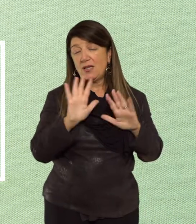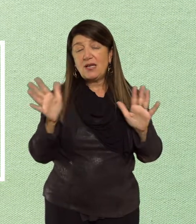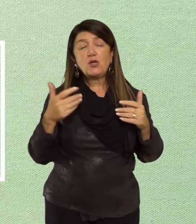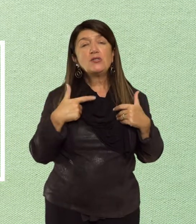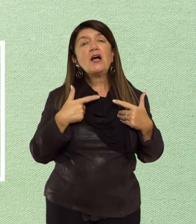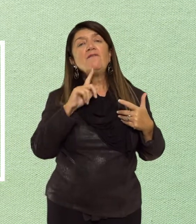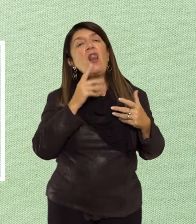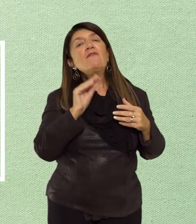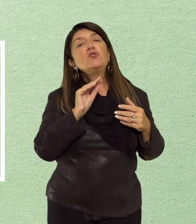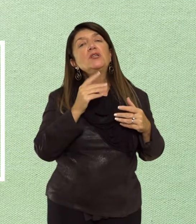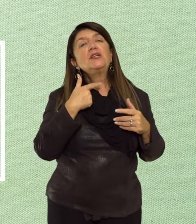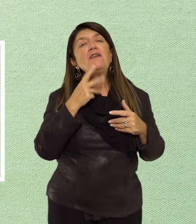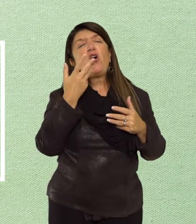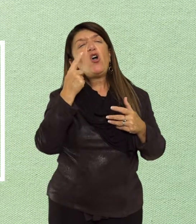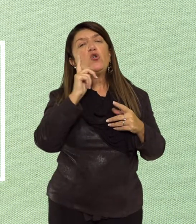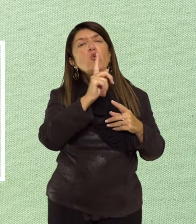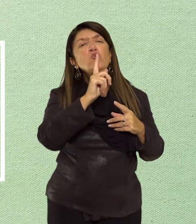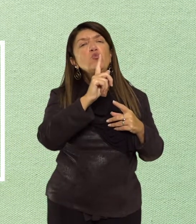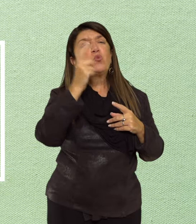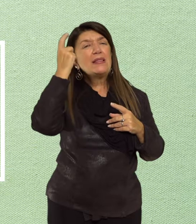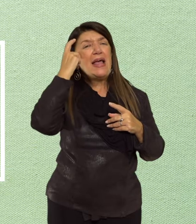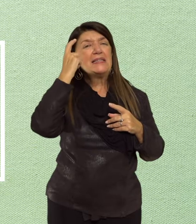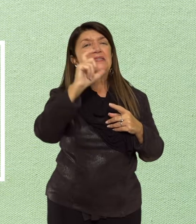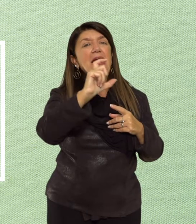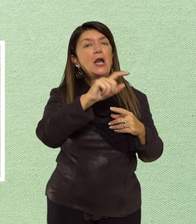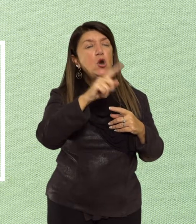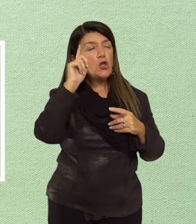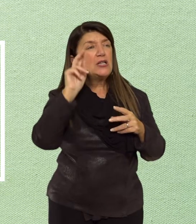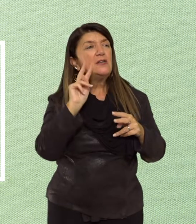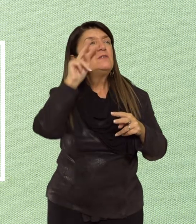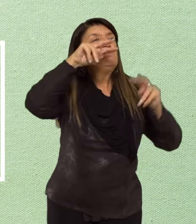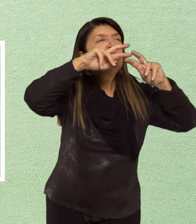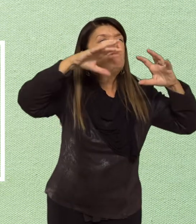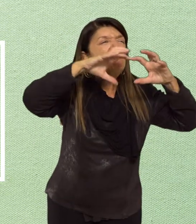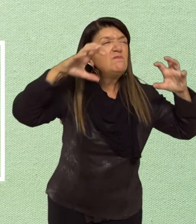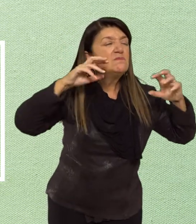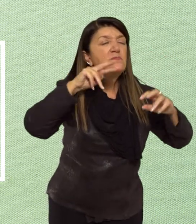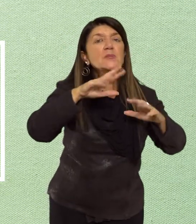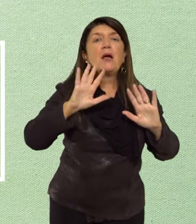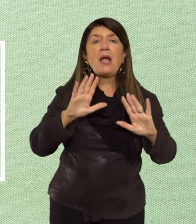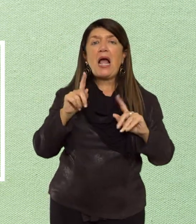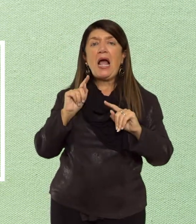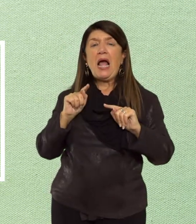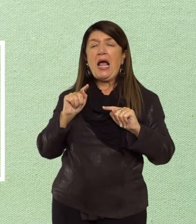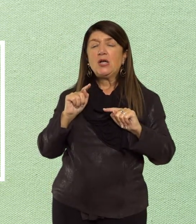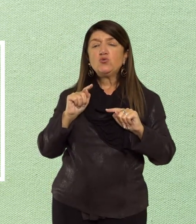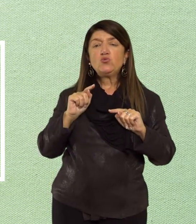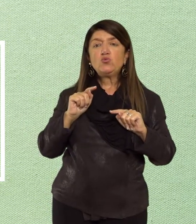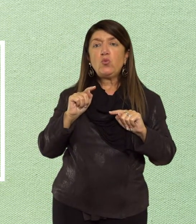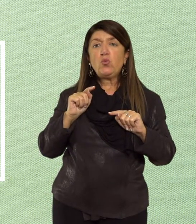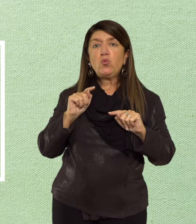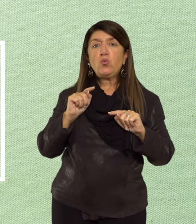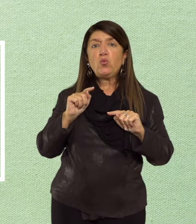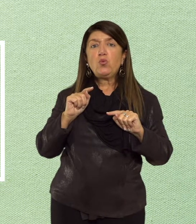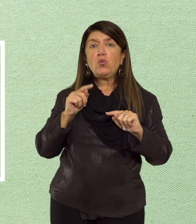testa di Carlotta Gilli. Quando tu, da atleta ipovedente, perché alla fine è questo